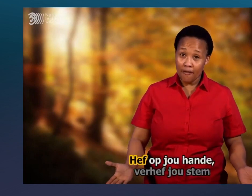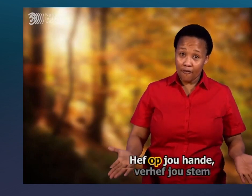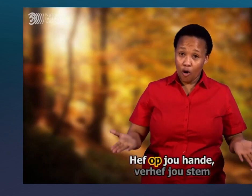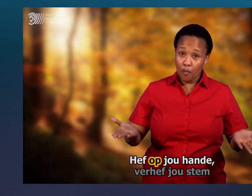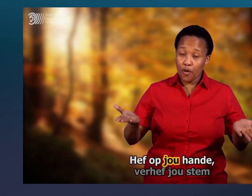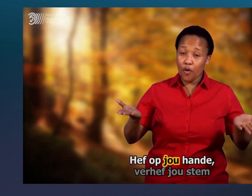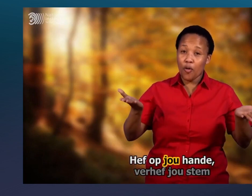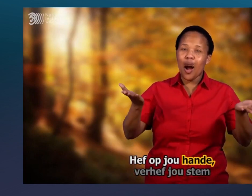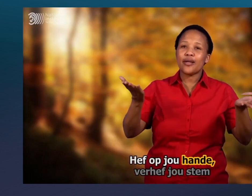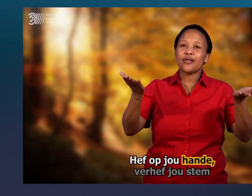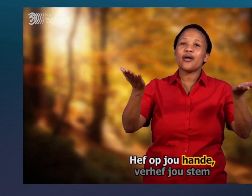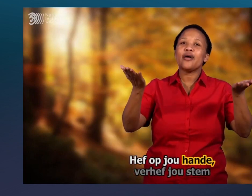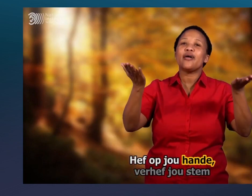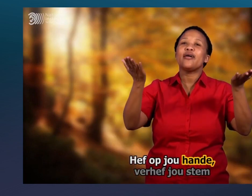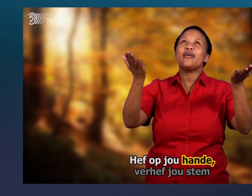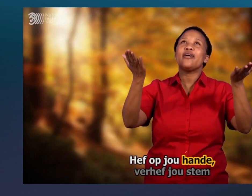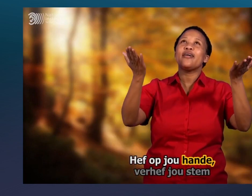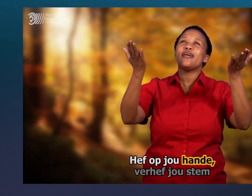Leg op jou hande,